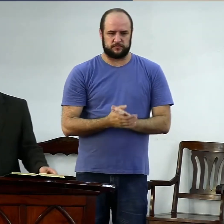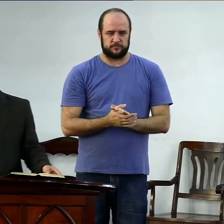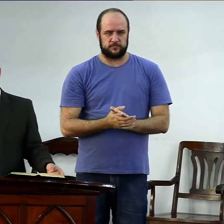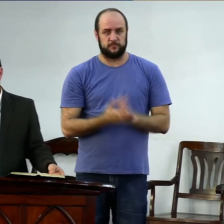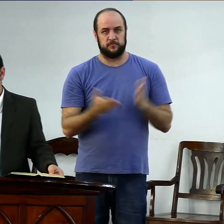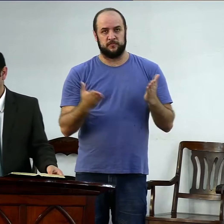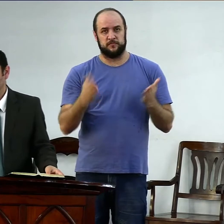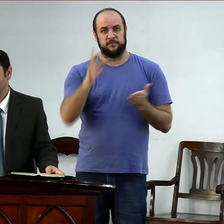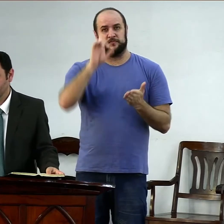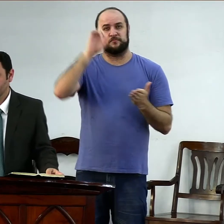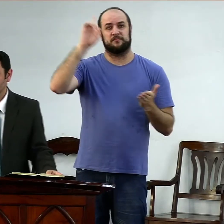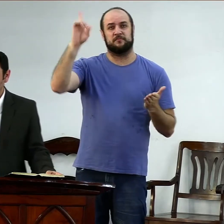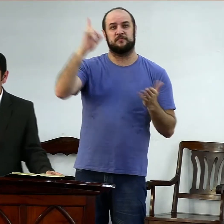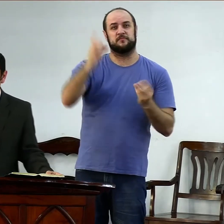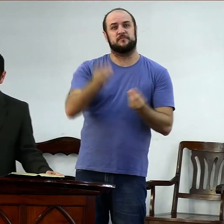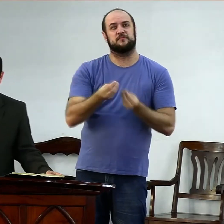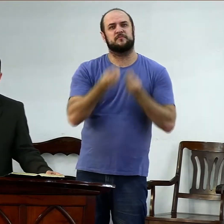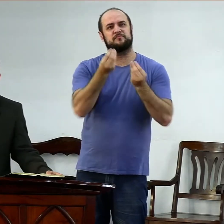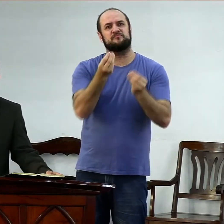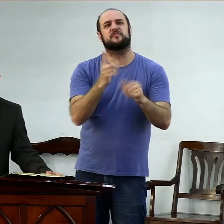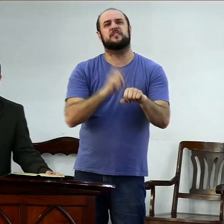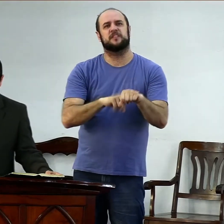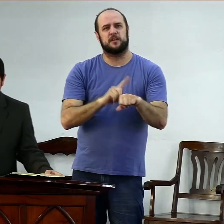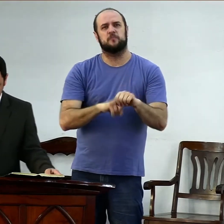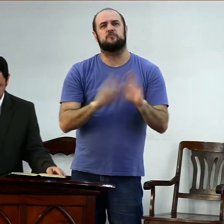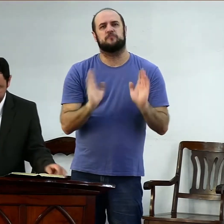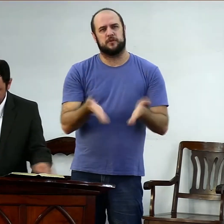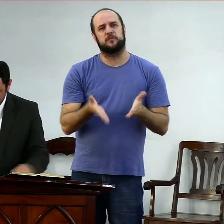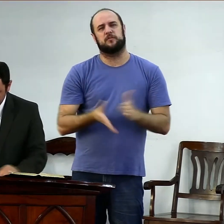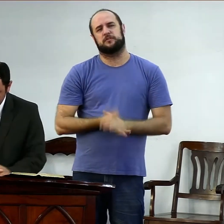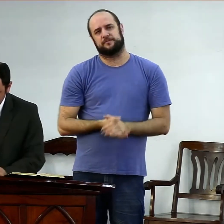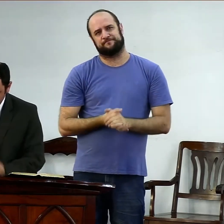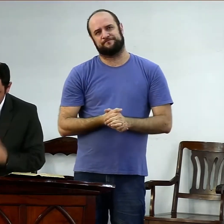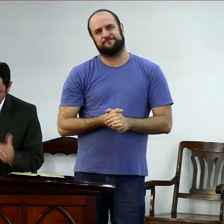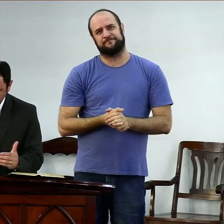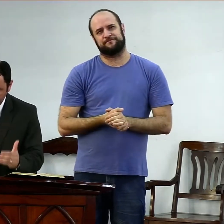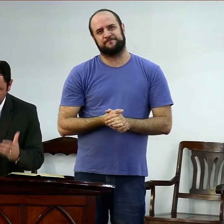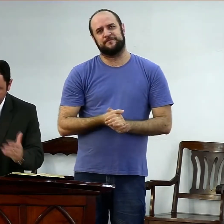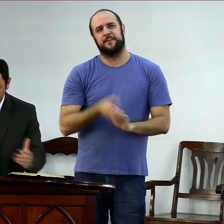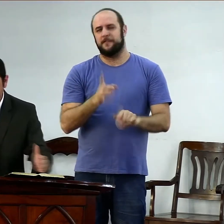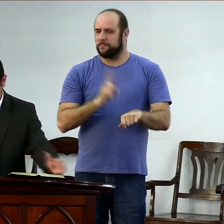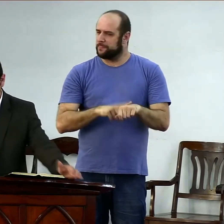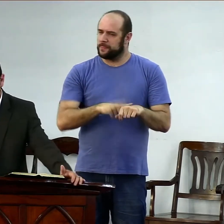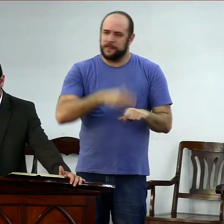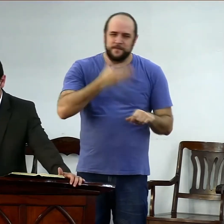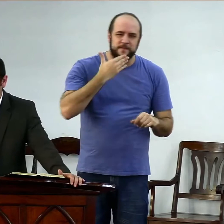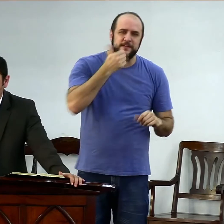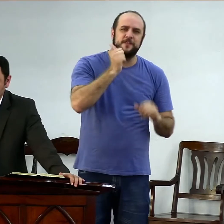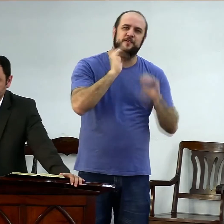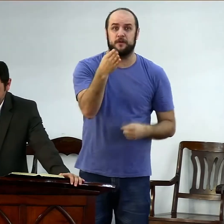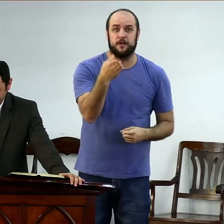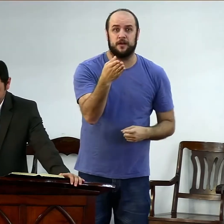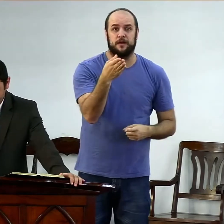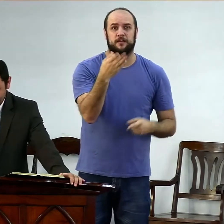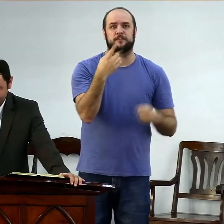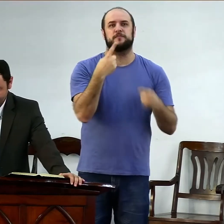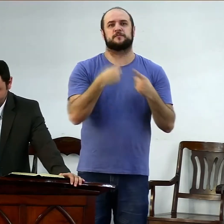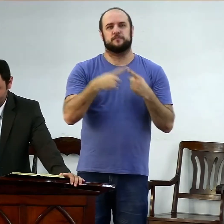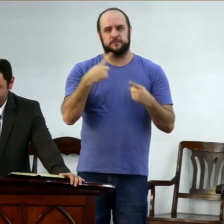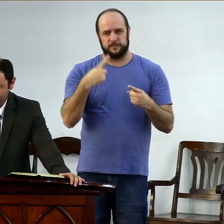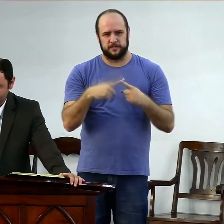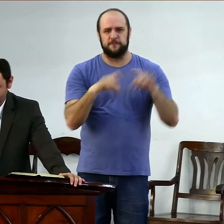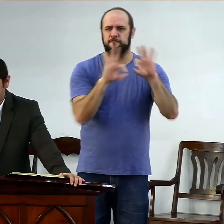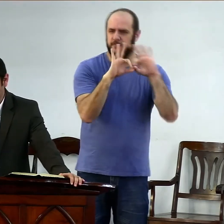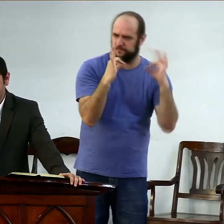Queridos, Deus nos está proporcionando um tempo para isso. Não tem tempo melhor do que esse que Deus nos deu. Além da família e